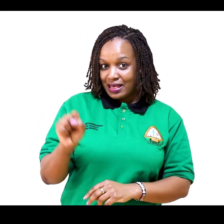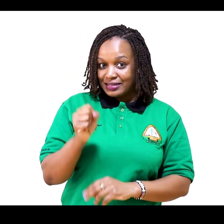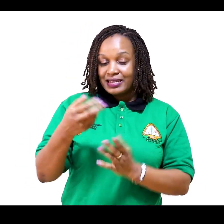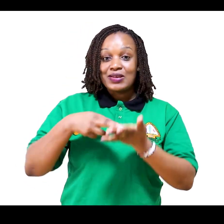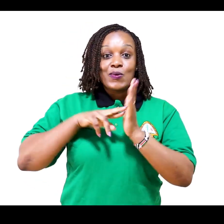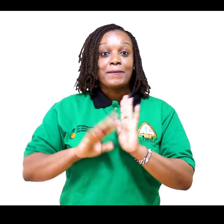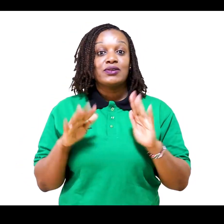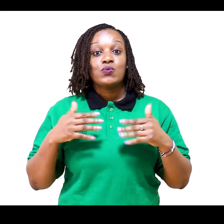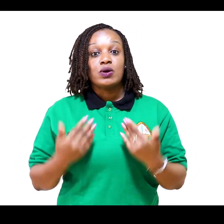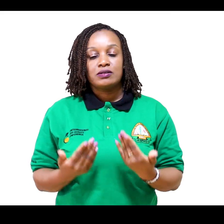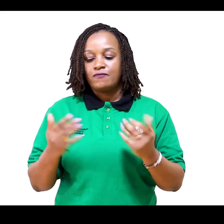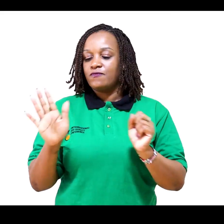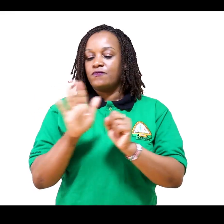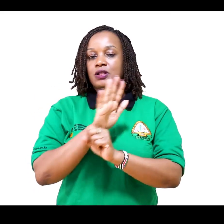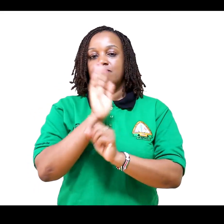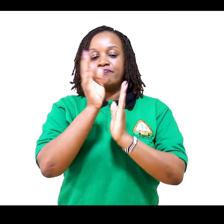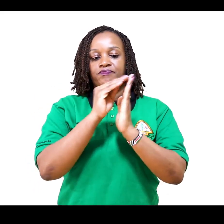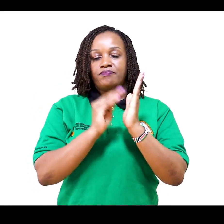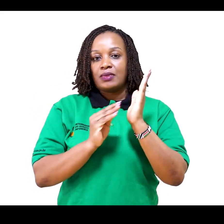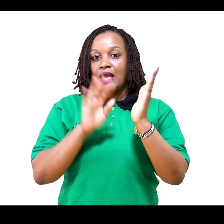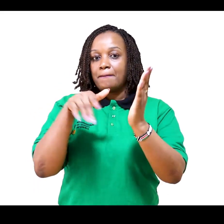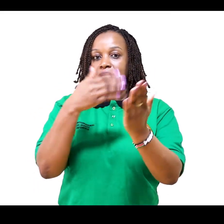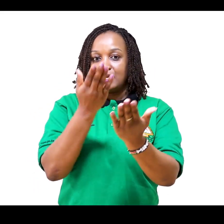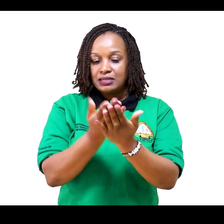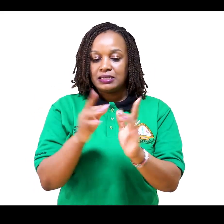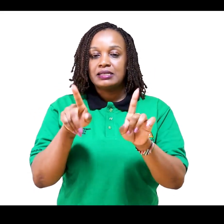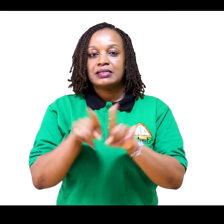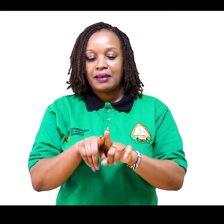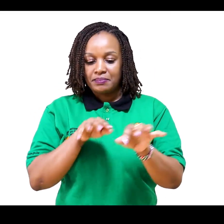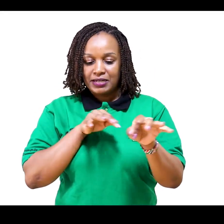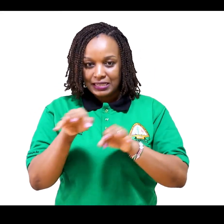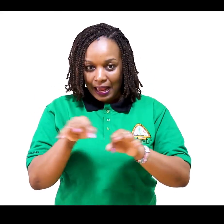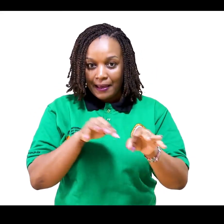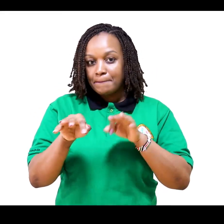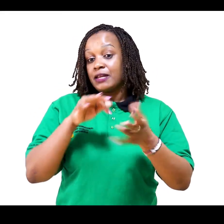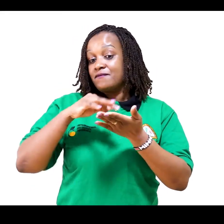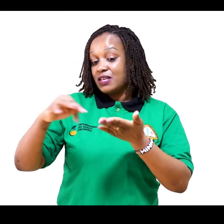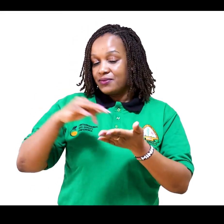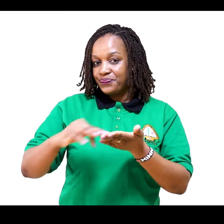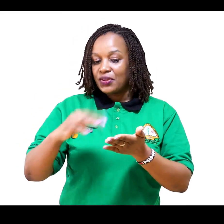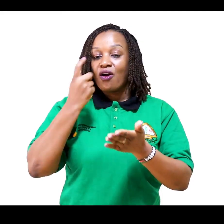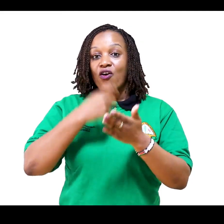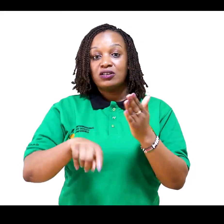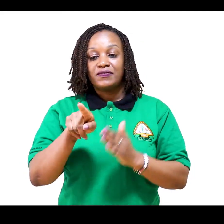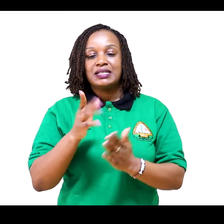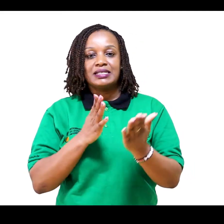ni maombi yaliyojazwa ipasavyo na malipo ya ada iliyowekwa. Gharama ya huduma hii